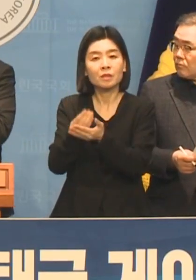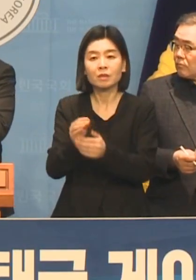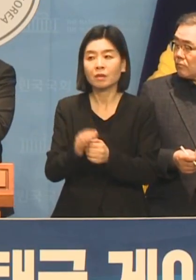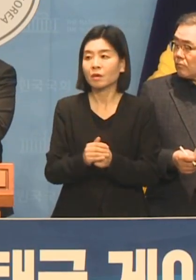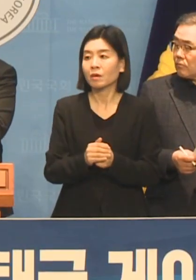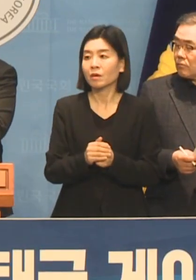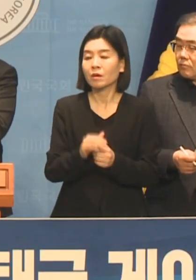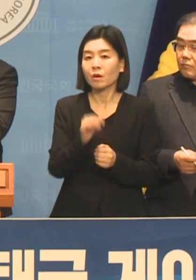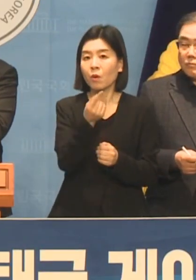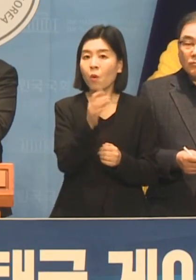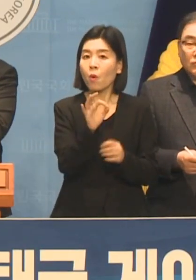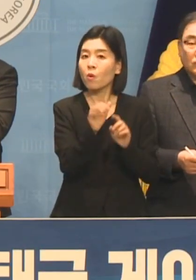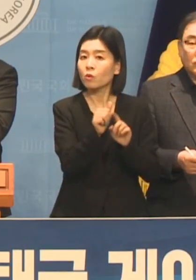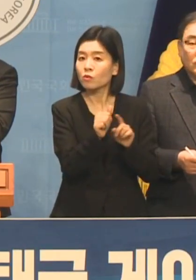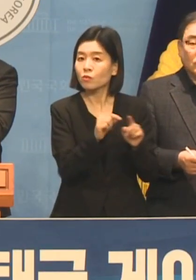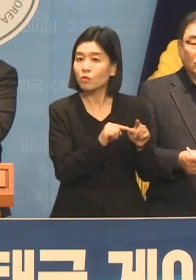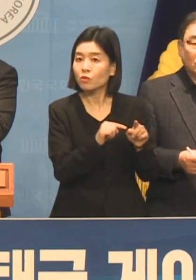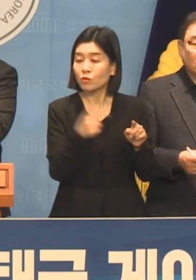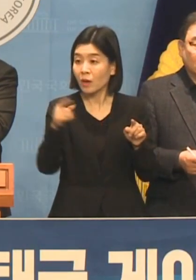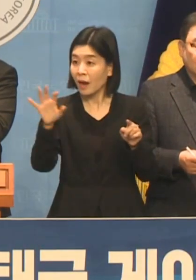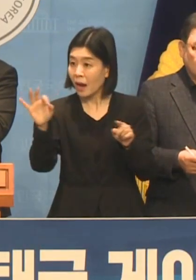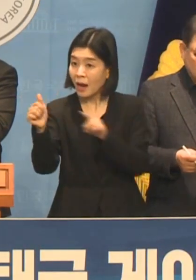홍준표가 어떻게 하는 줄 알아? 감수자?